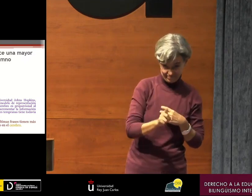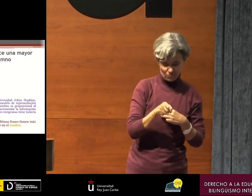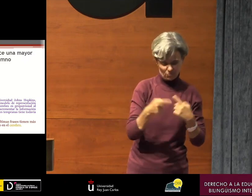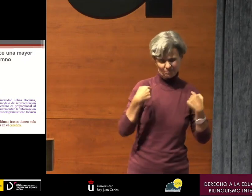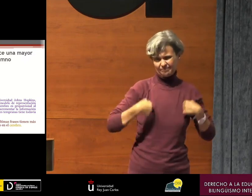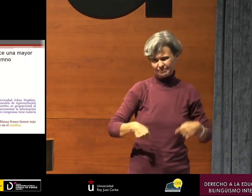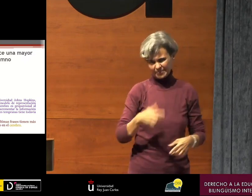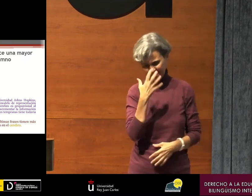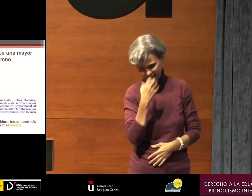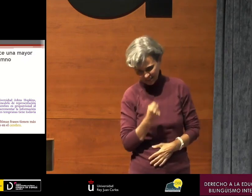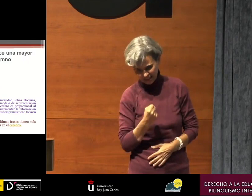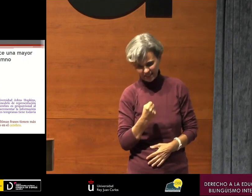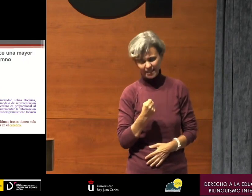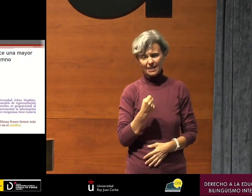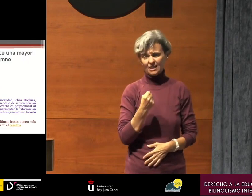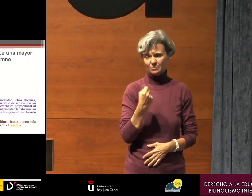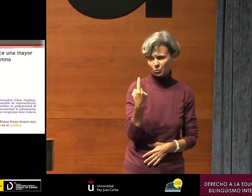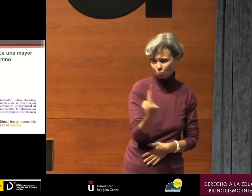enfermo,